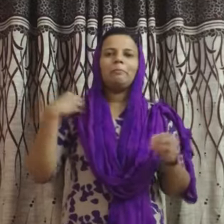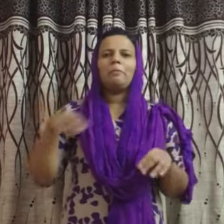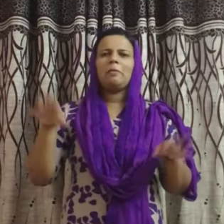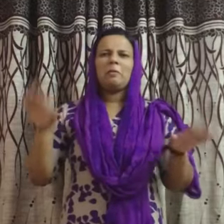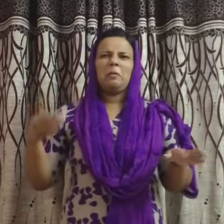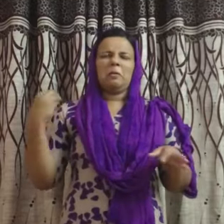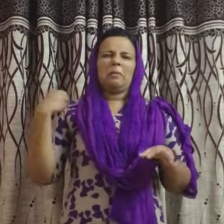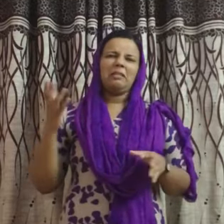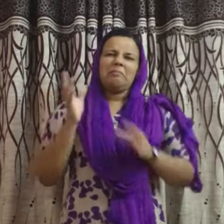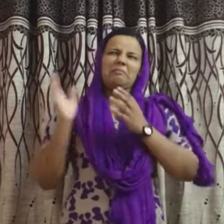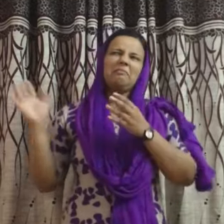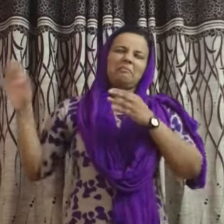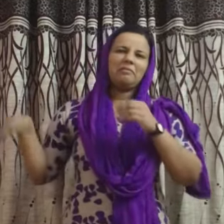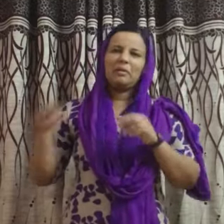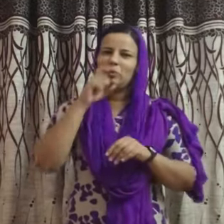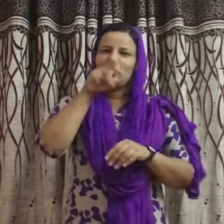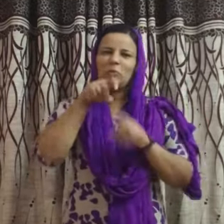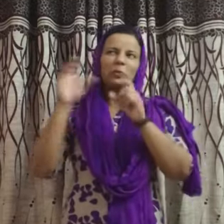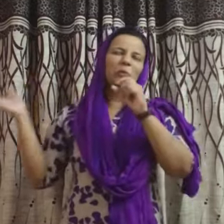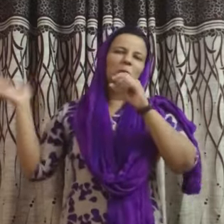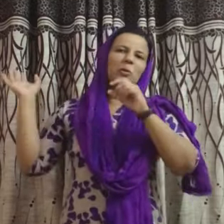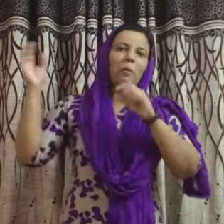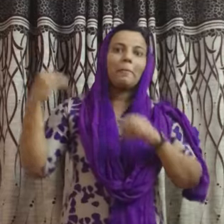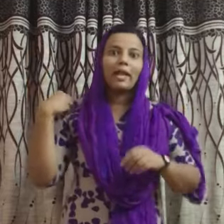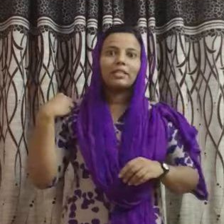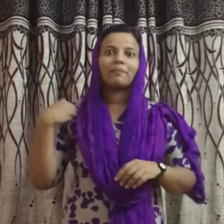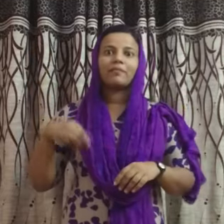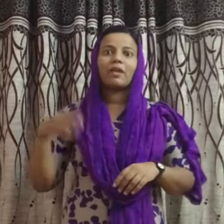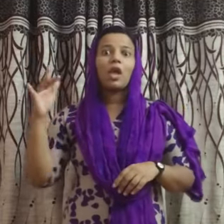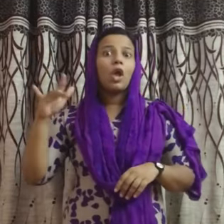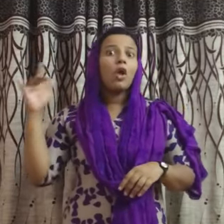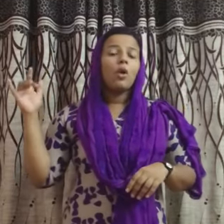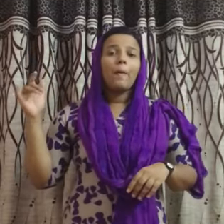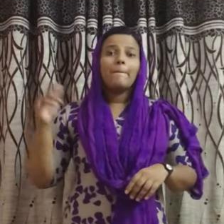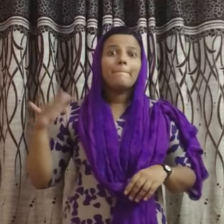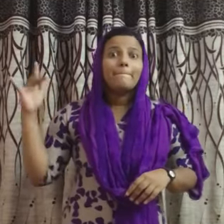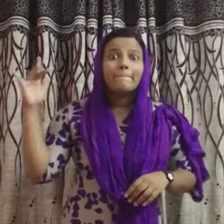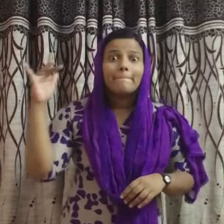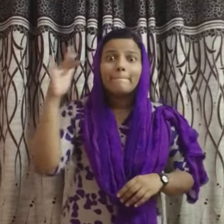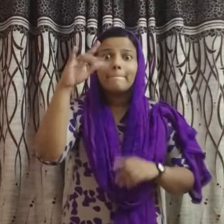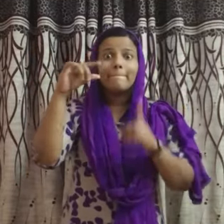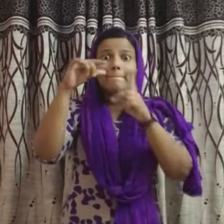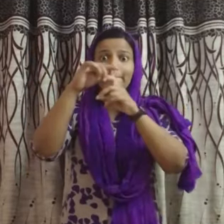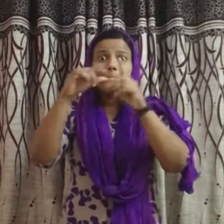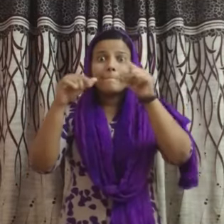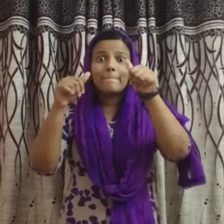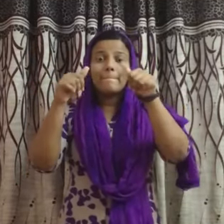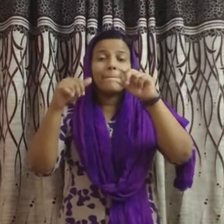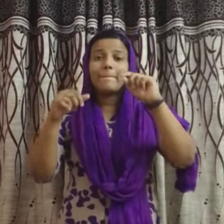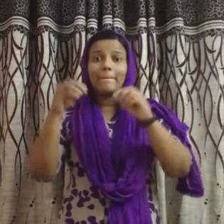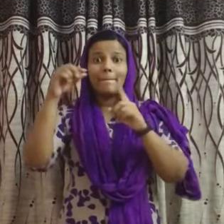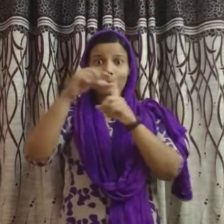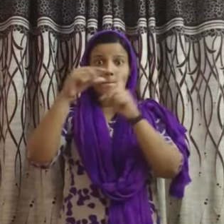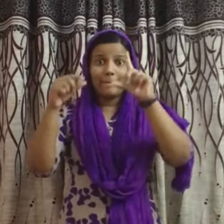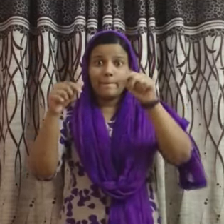അതിൻ്റേതായ ബുദ്ധിമുട്ടുകളുണ്ട്. എന്നാൽ പ്ലെയിനിൽ പോകുന്ന ഒരു മനുഷ്യൻ പറക്കുന്നതോ അവൻ അവൻ്റെ സ്ട്രെങ്തിലല്ല പറക്കുന്നത്. അത് അവനെ പ്ലെയിൻ ചുമന്നുകൊണ്ട് പോവുക.